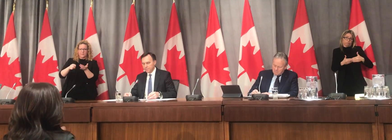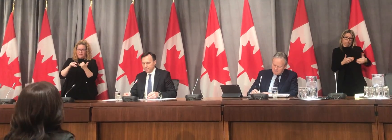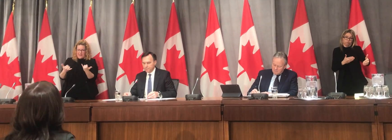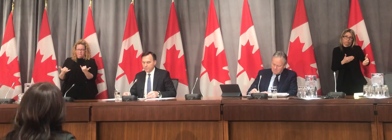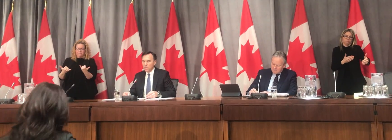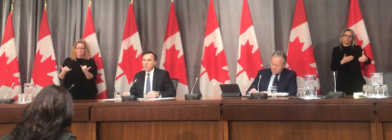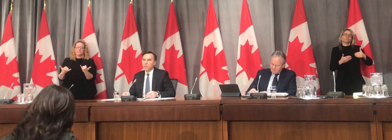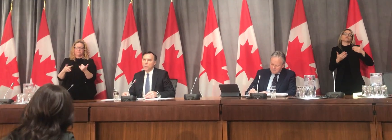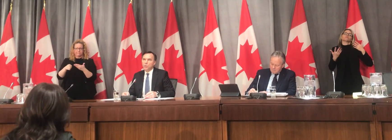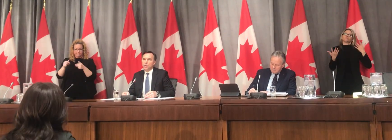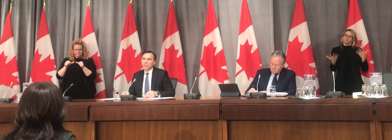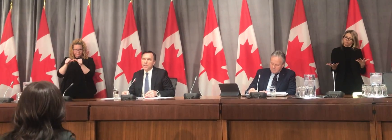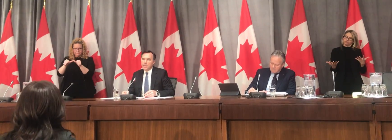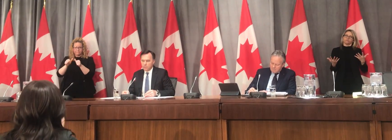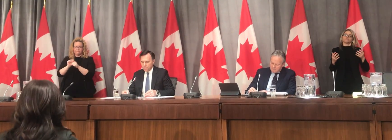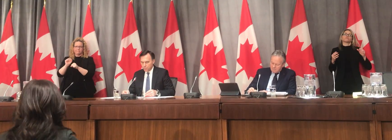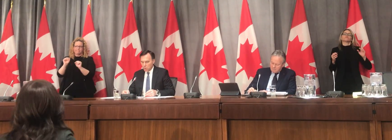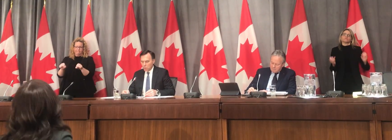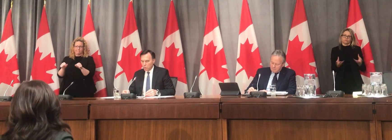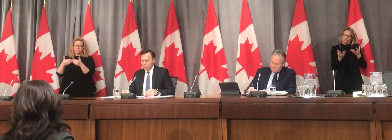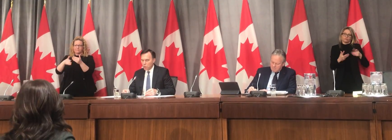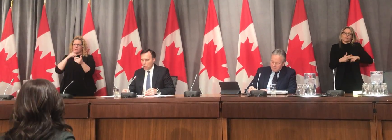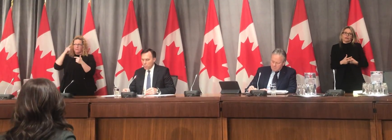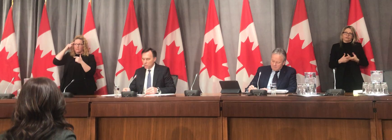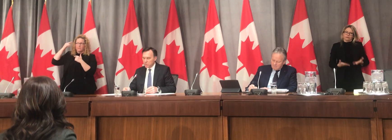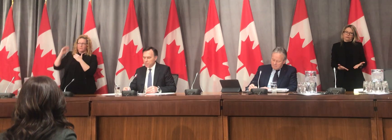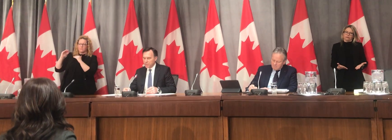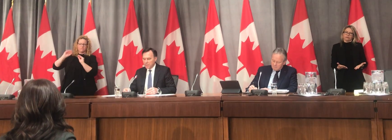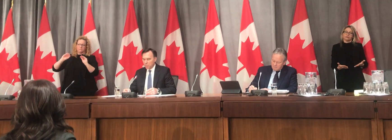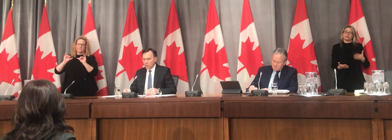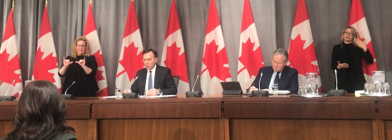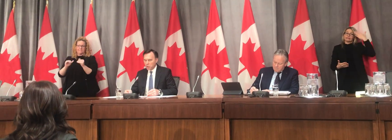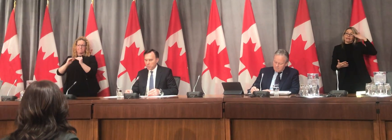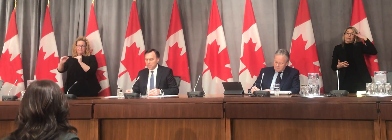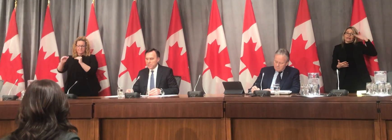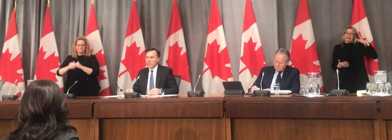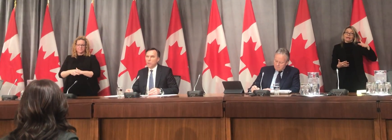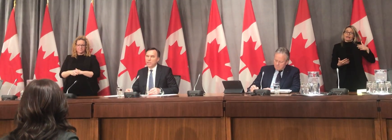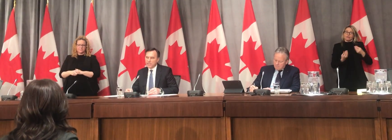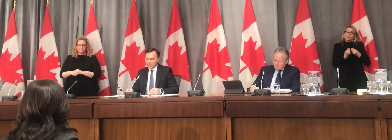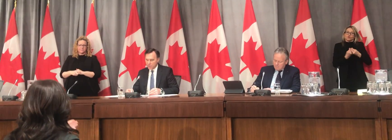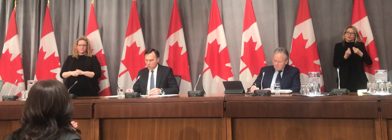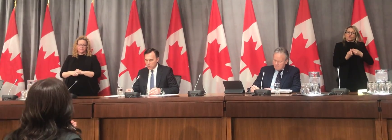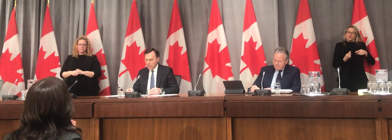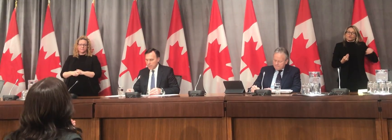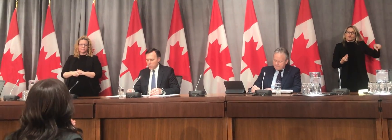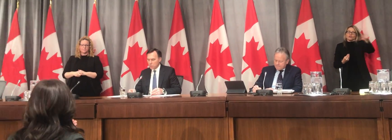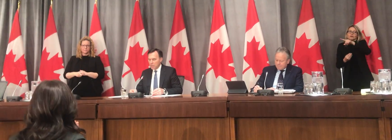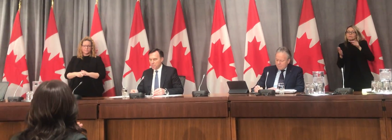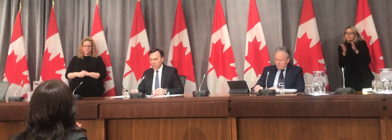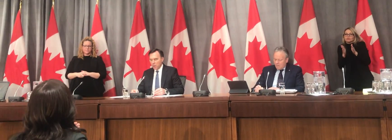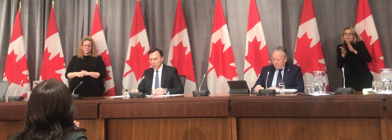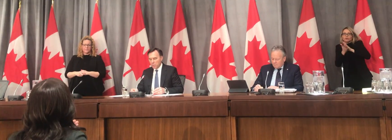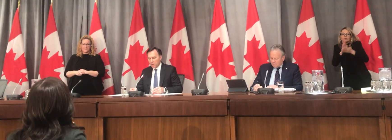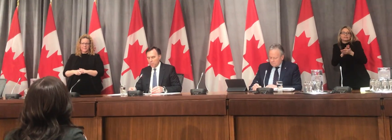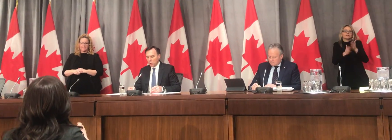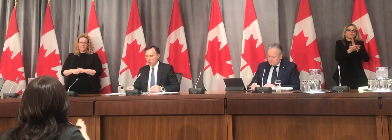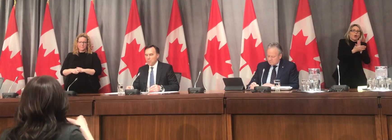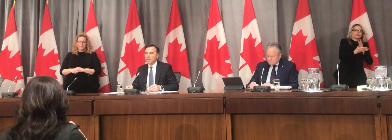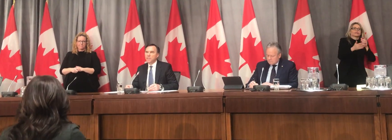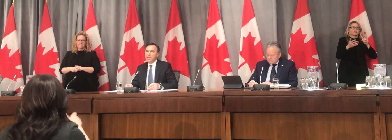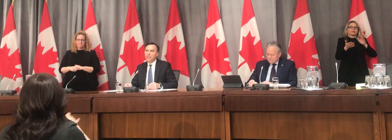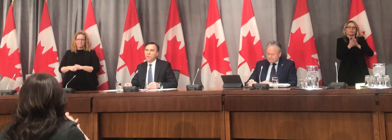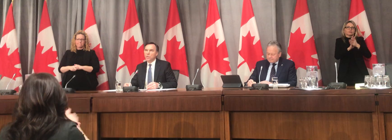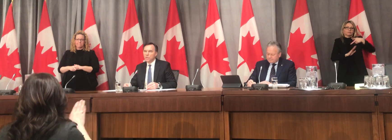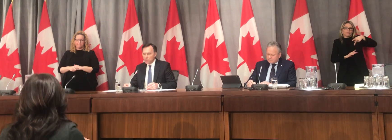employed. Je sais que de nombreuses petites et moyennes entreprises et organisations sont très préoccupées par